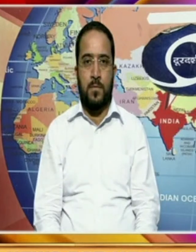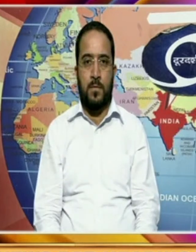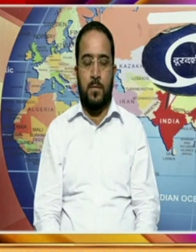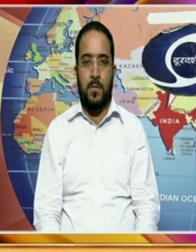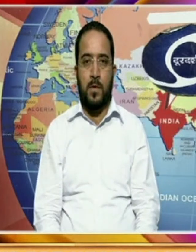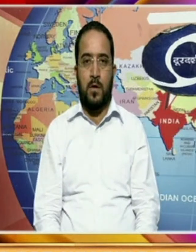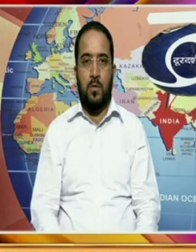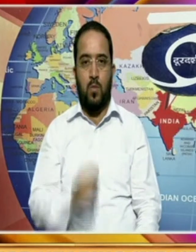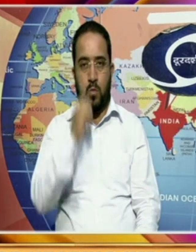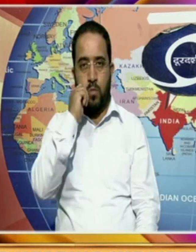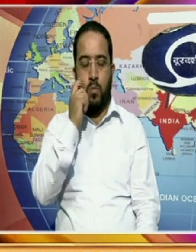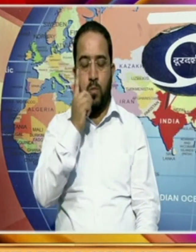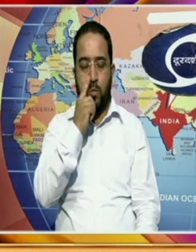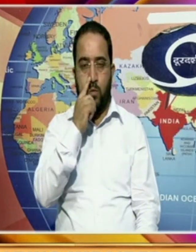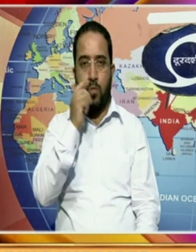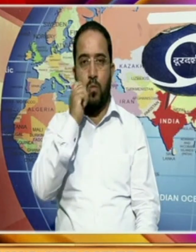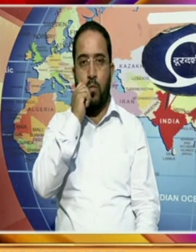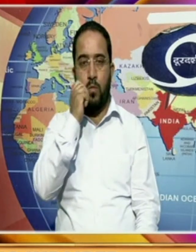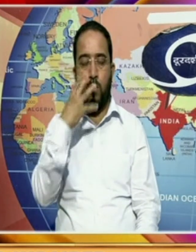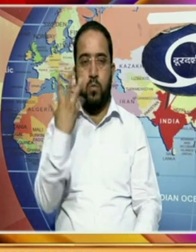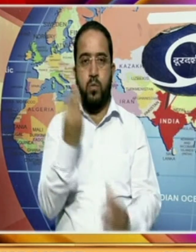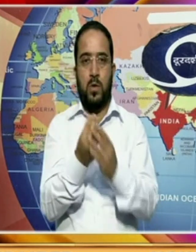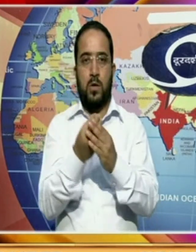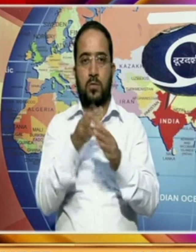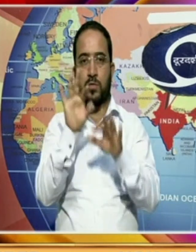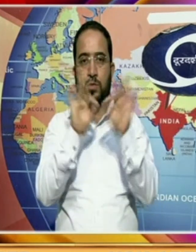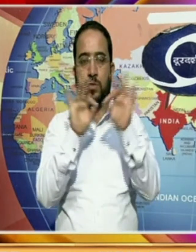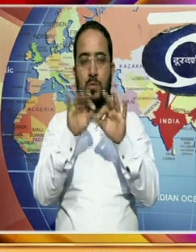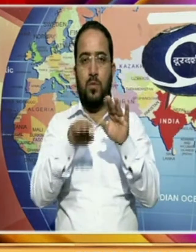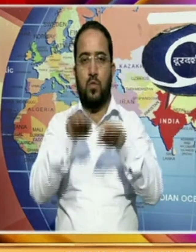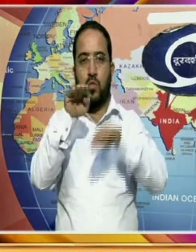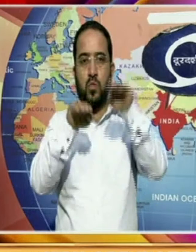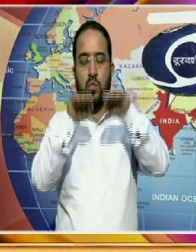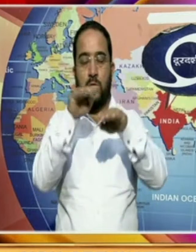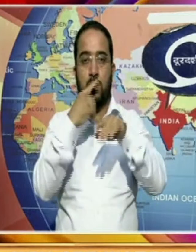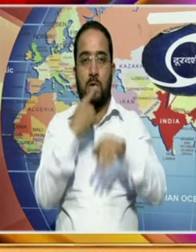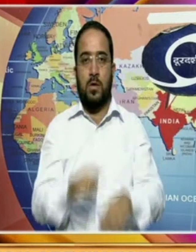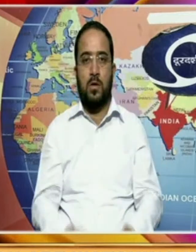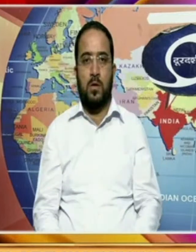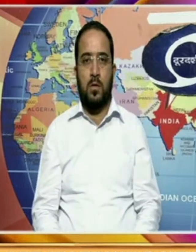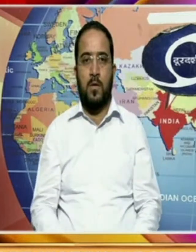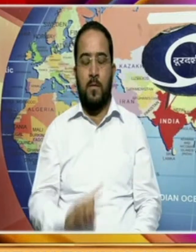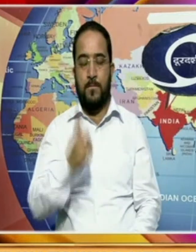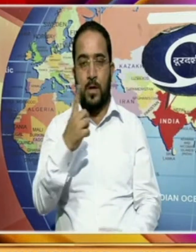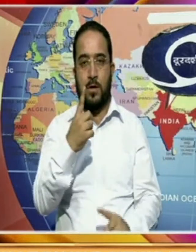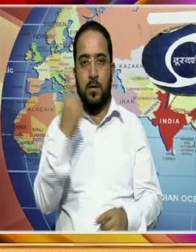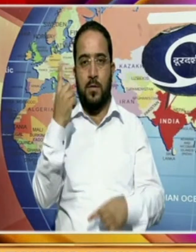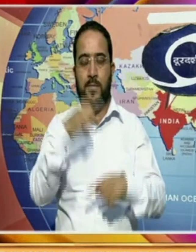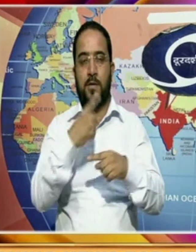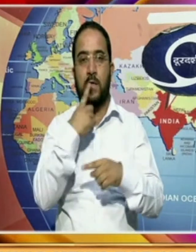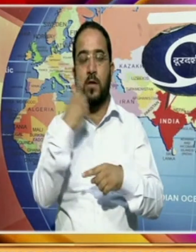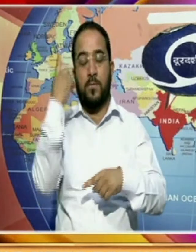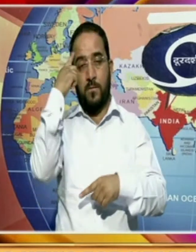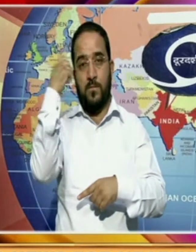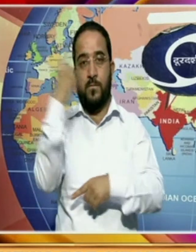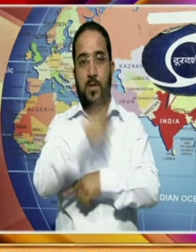मर्द और खवातीन जोनों में कैडेट्स और सब जूनियर खिलाड़ियों ने इब्तदाई दिन अपनी सलाहियतों का मुजाहरा